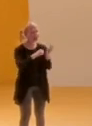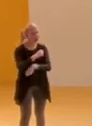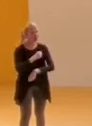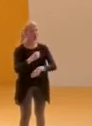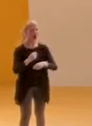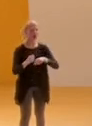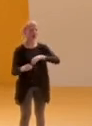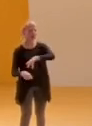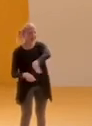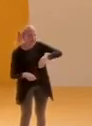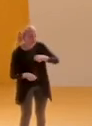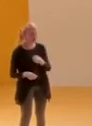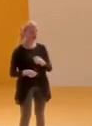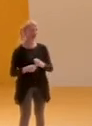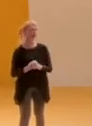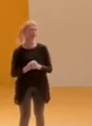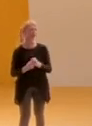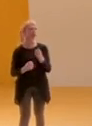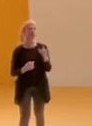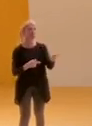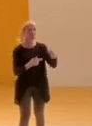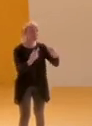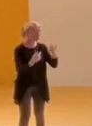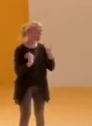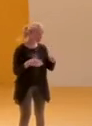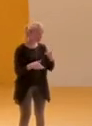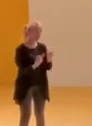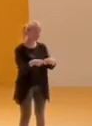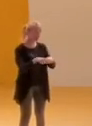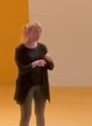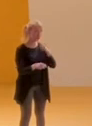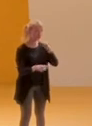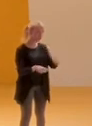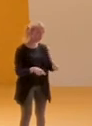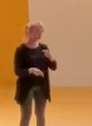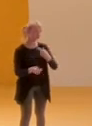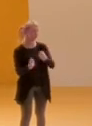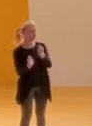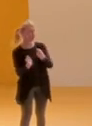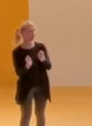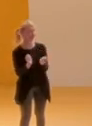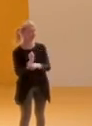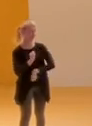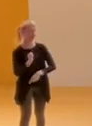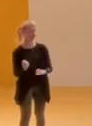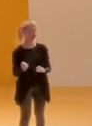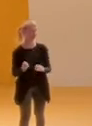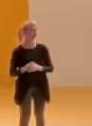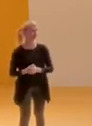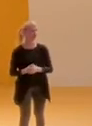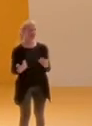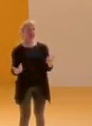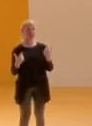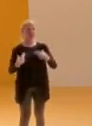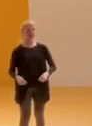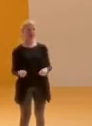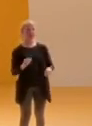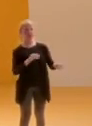jakąś konfiskatę z tego tytułu że ktoś nie chce wykonywać poleceń no i wtedy nagle okazuje się czary mary